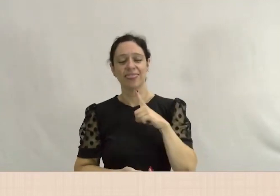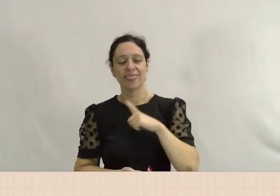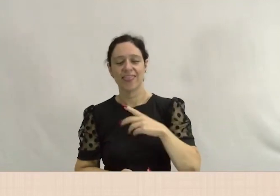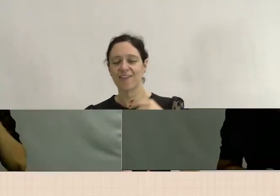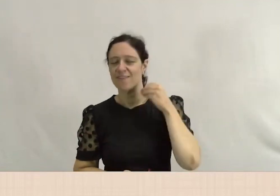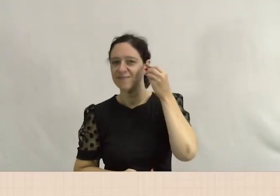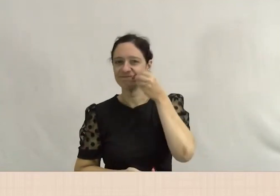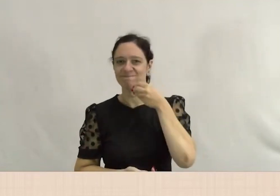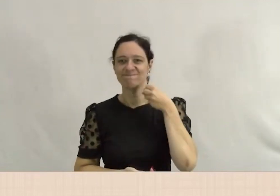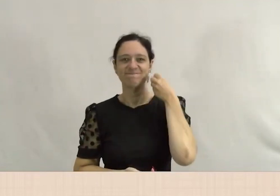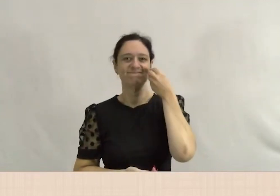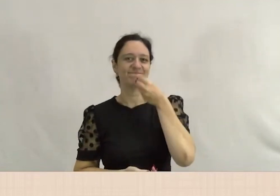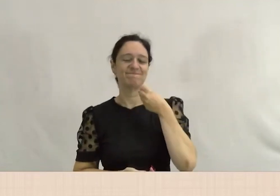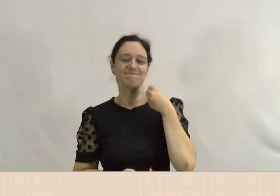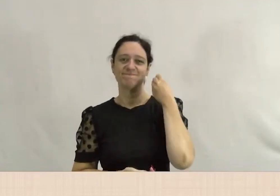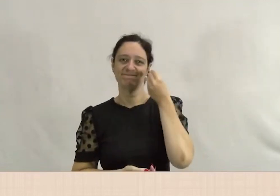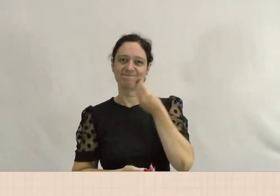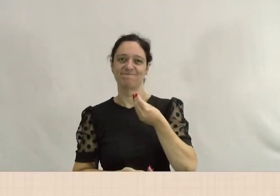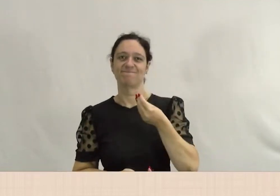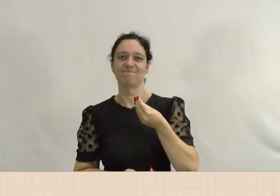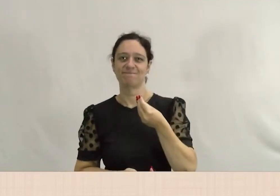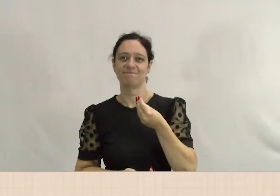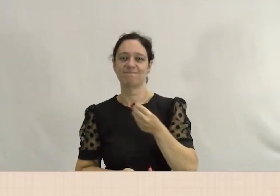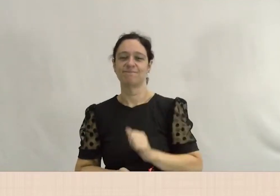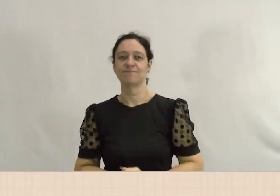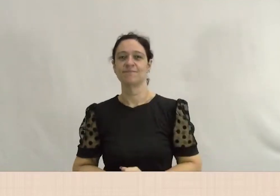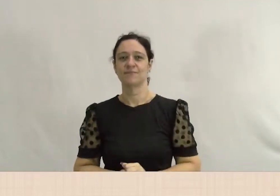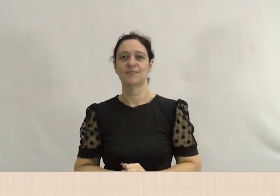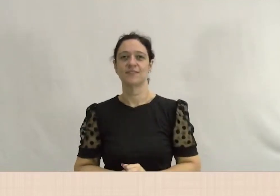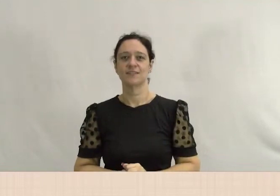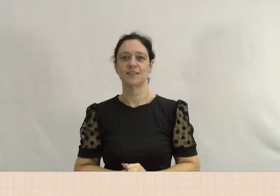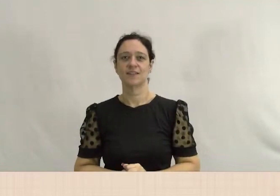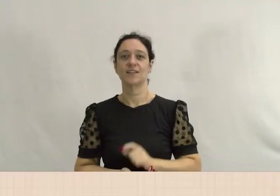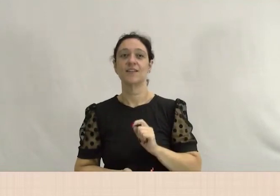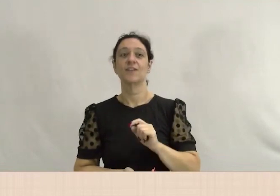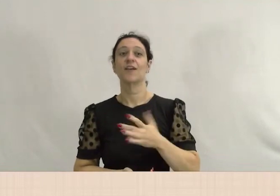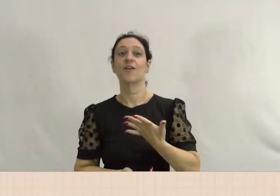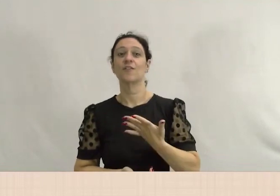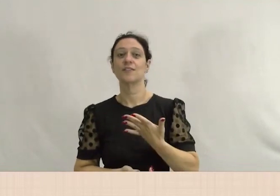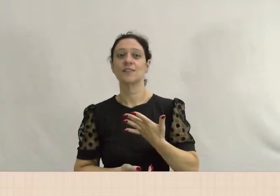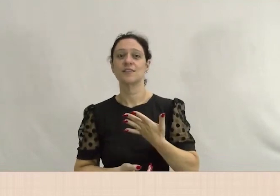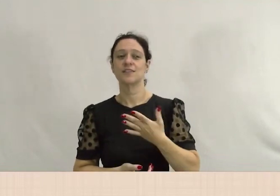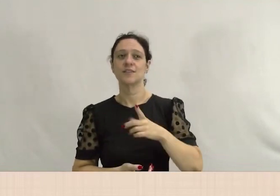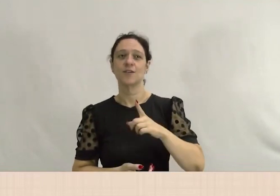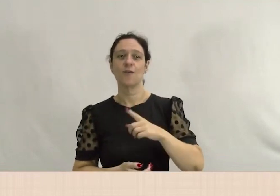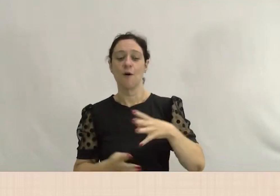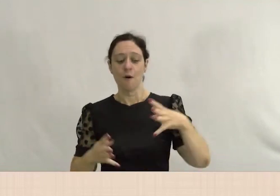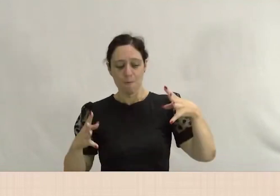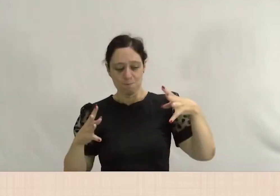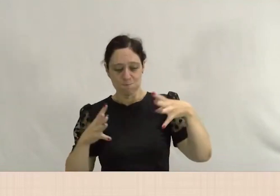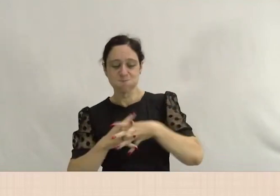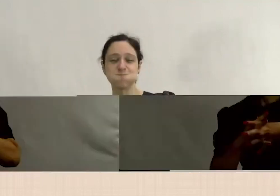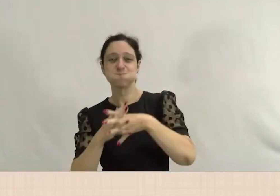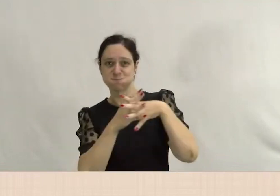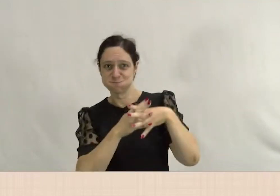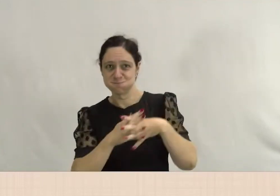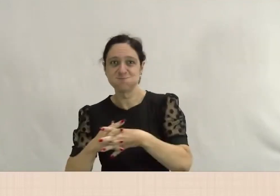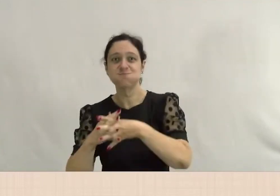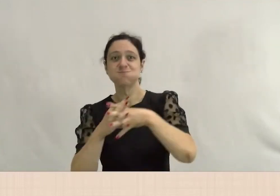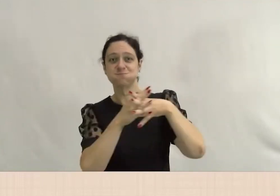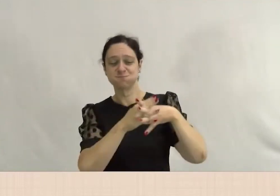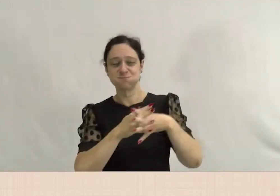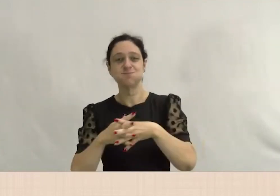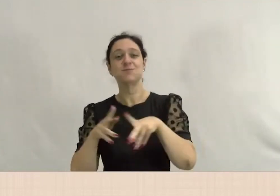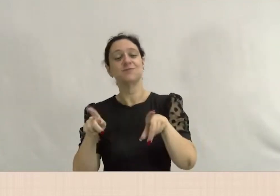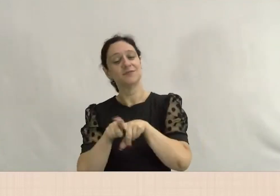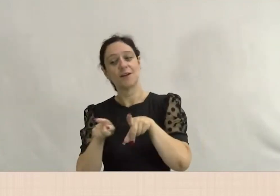experiência que levou a eles a se entrelaçarem em amor com Deus e com essa